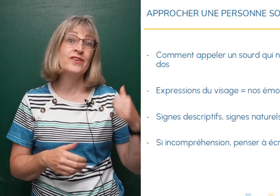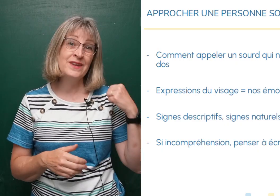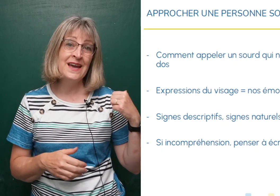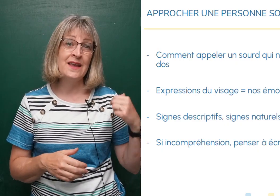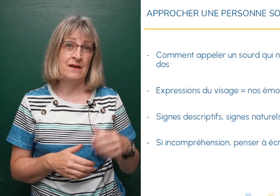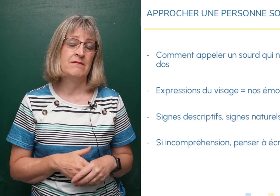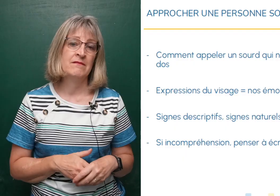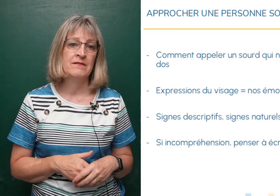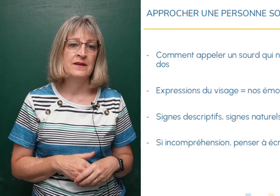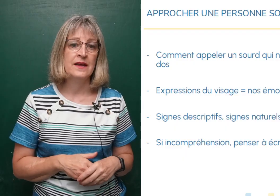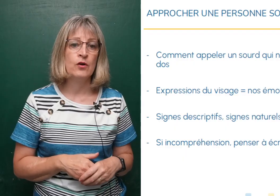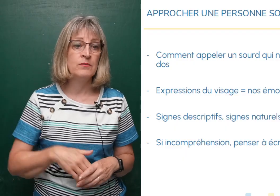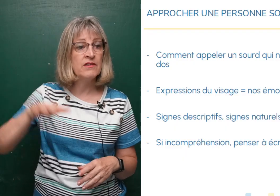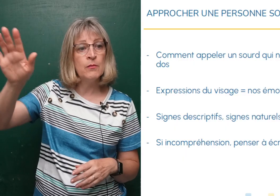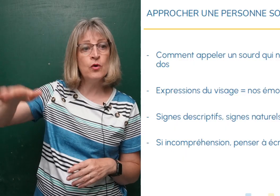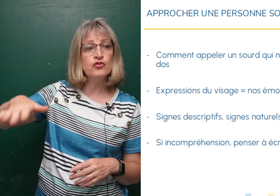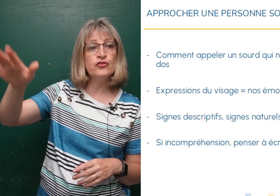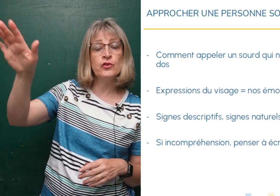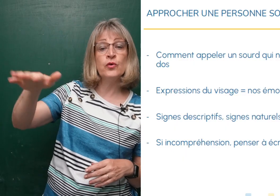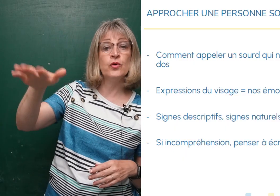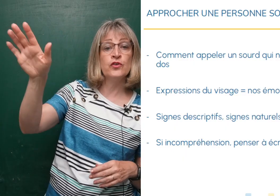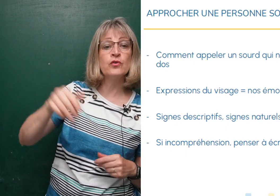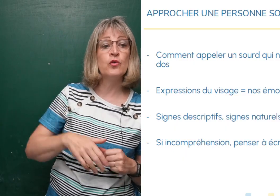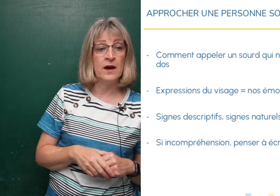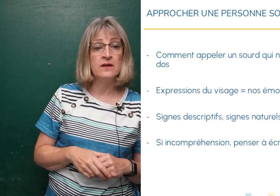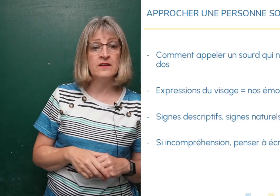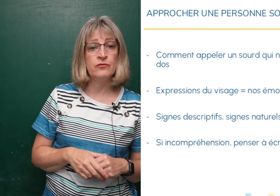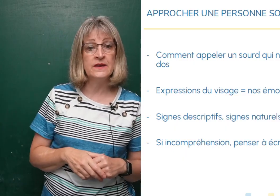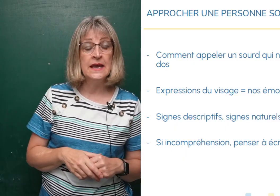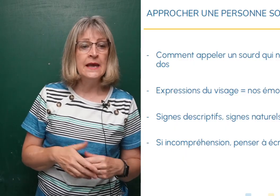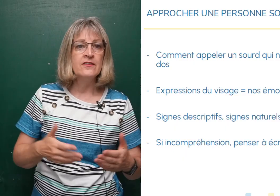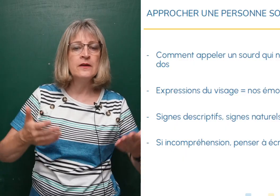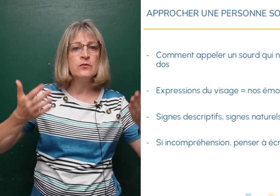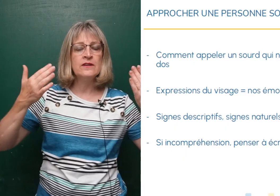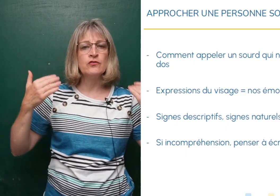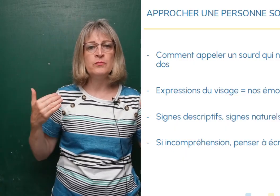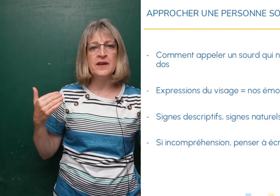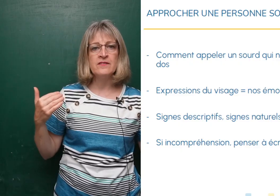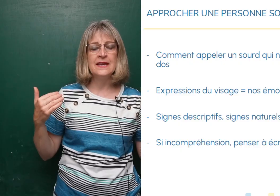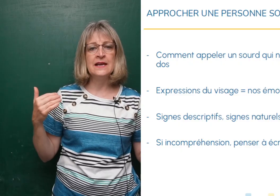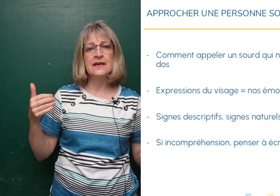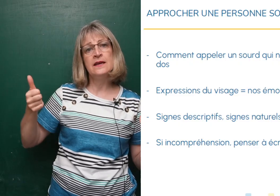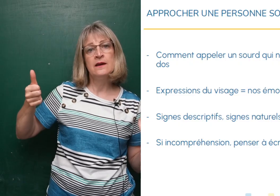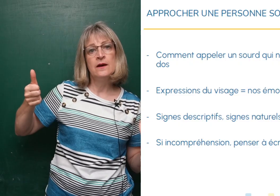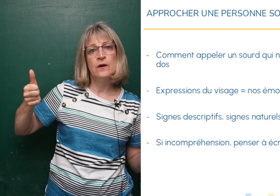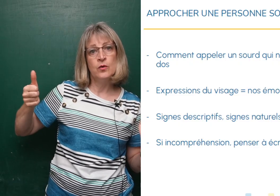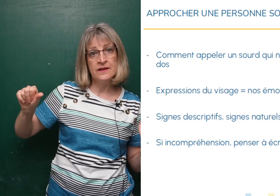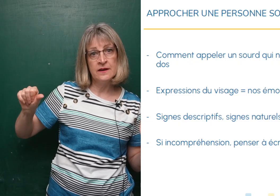est derrière. D'accord? Mais vraiment, juste tendre le bras, ça suffit. Si on est dans une pièce éclairée, on éteint,